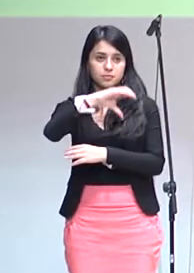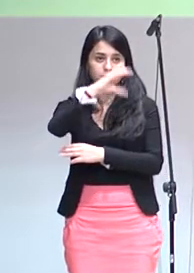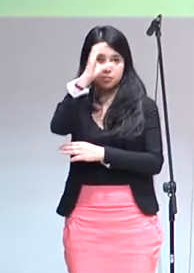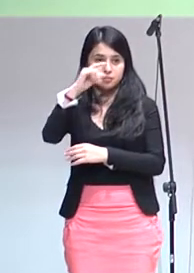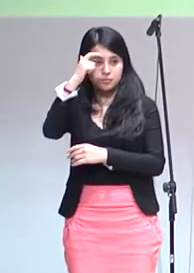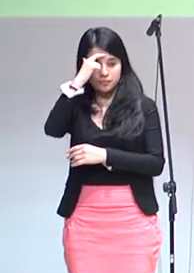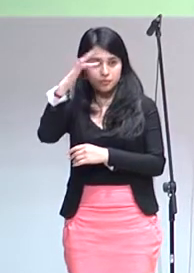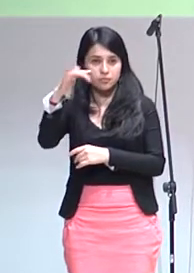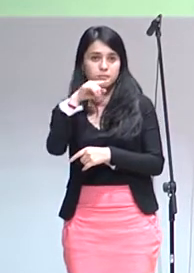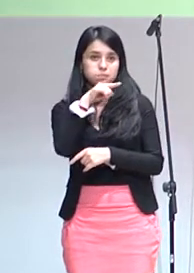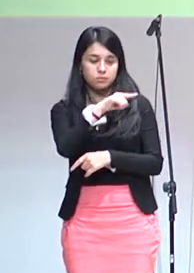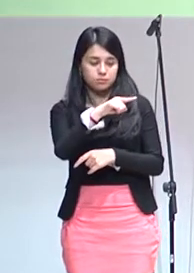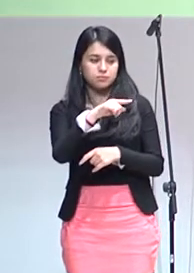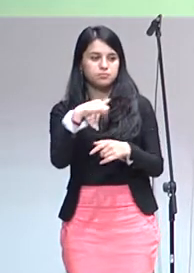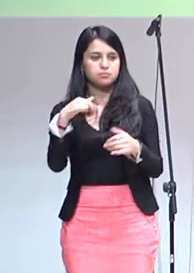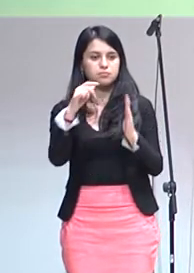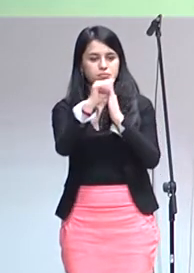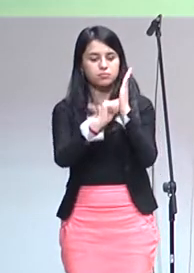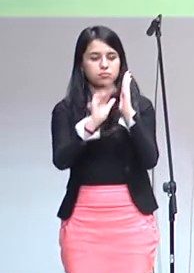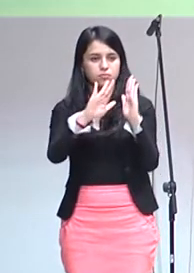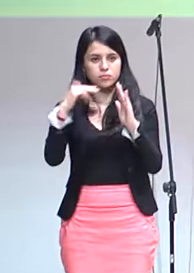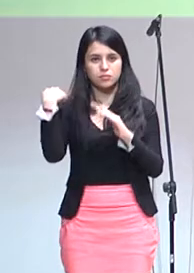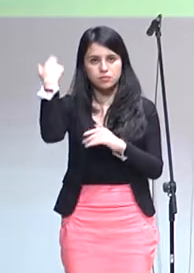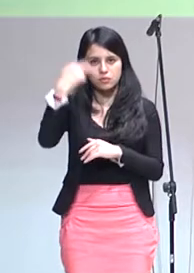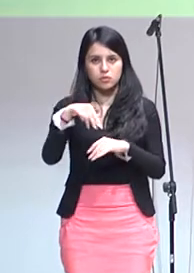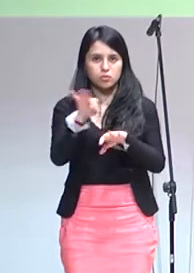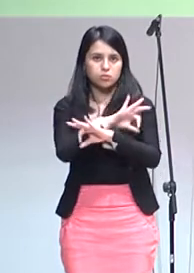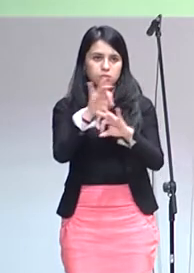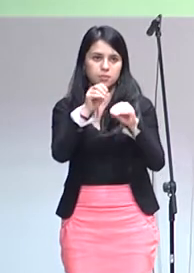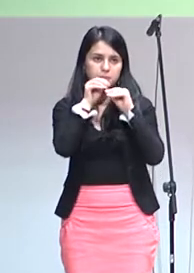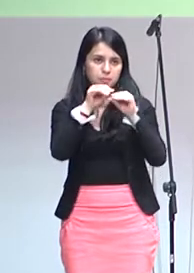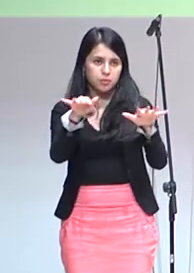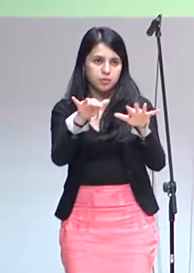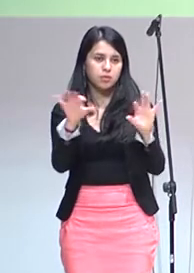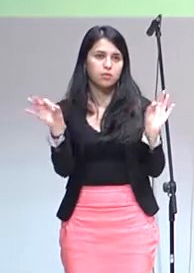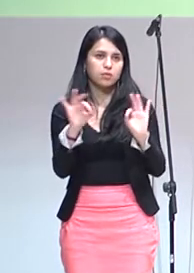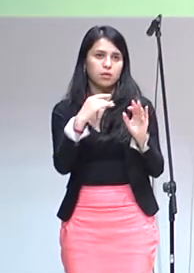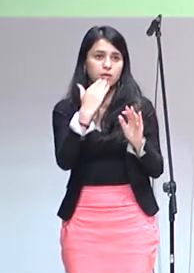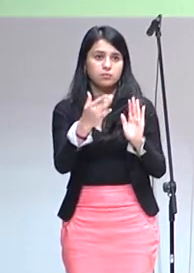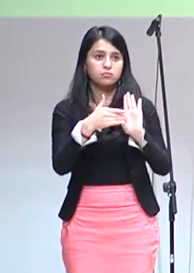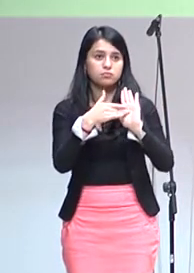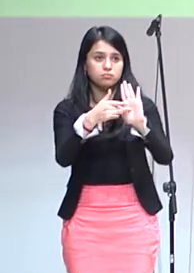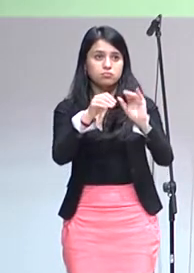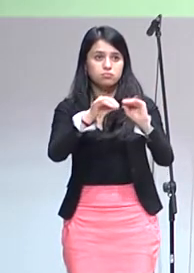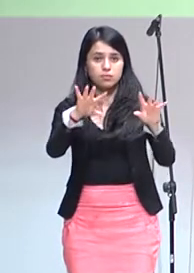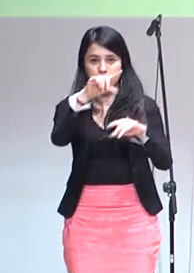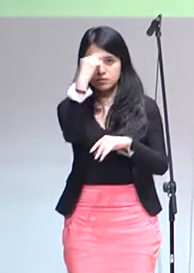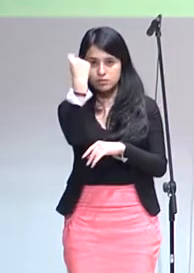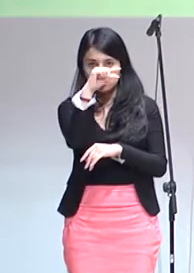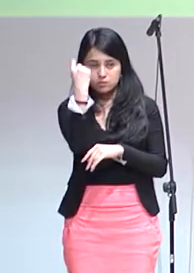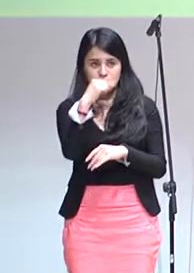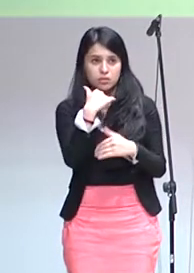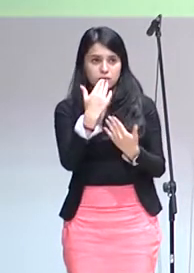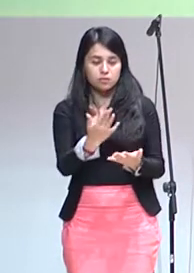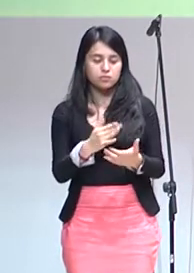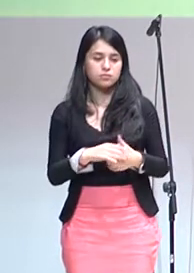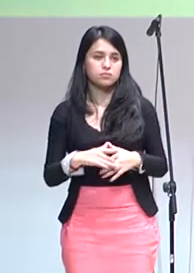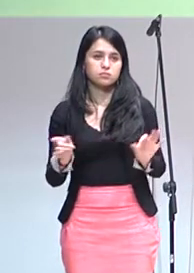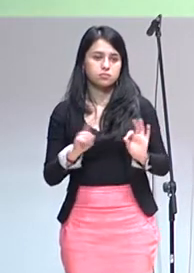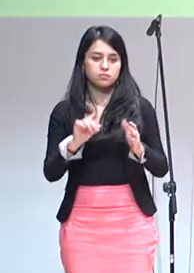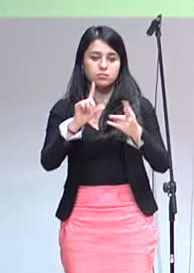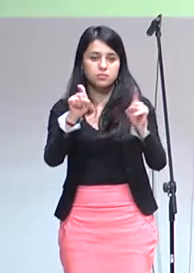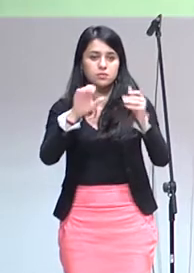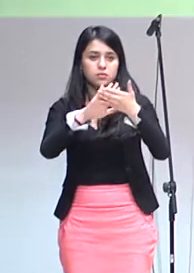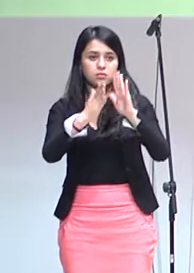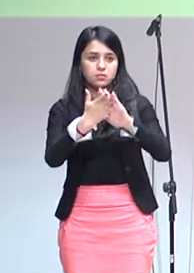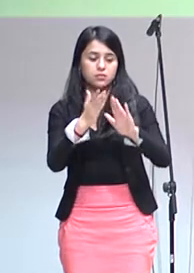historia, tampoco había hecho público o había publicado algunos ensayos, no habían ensayos sobre estas comunidades.